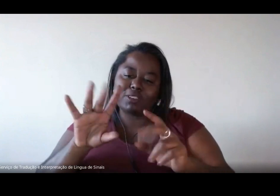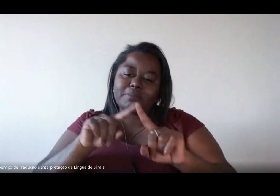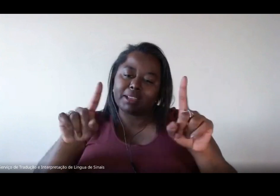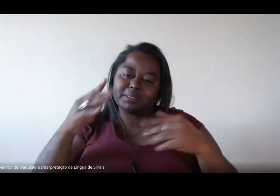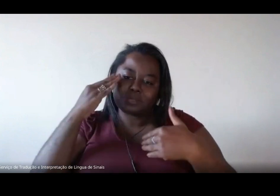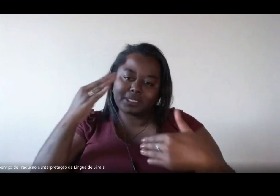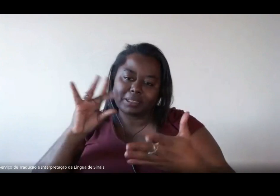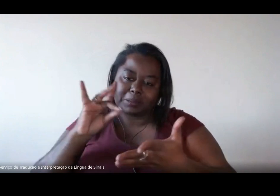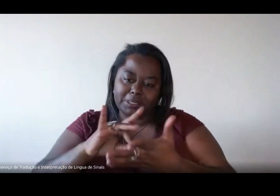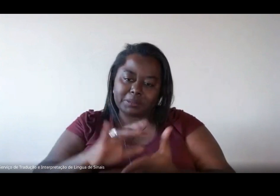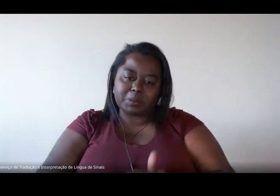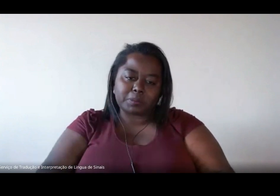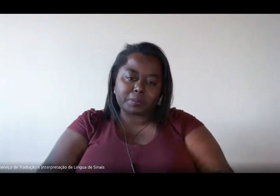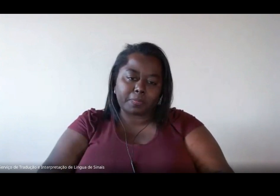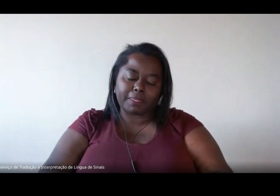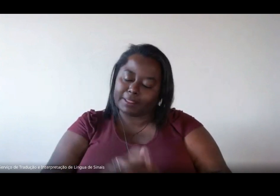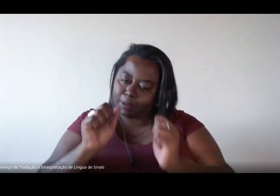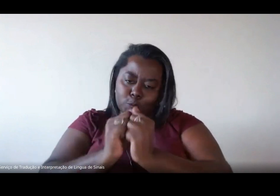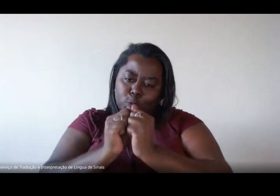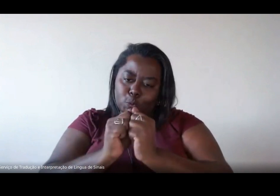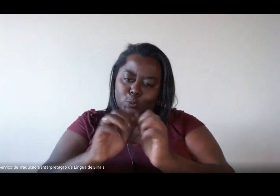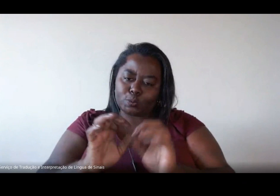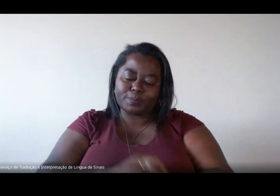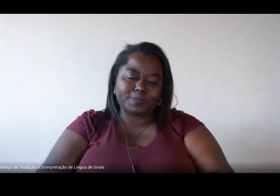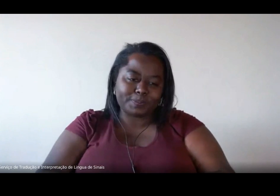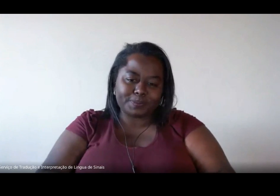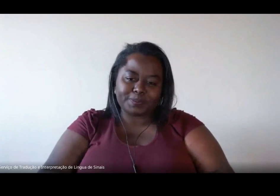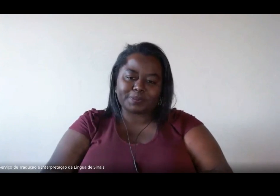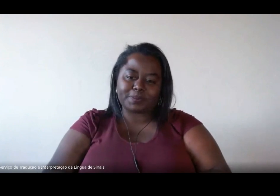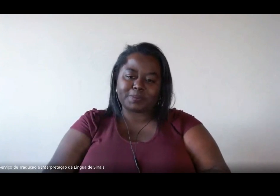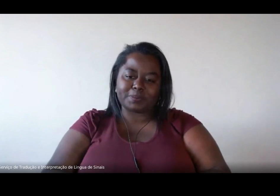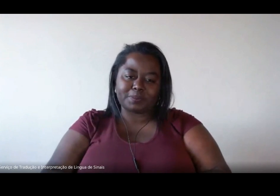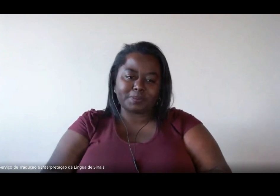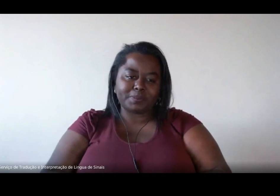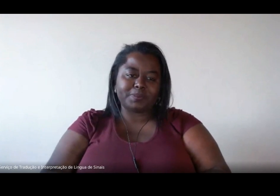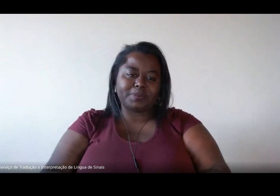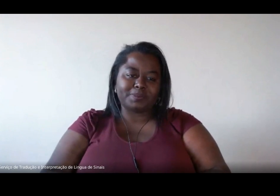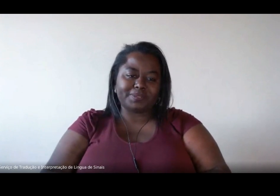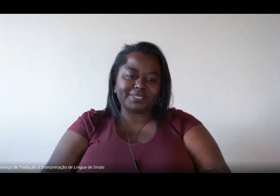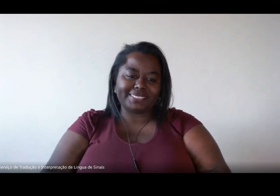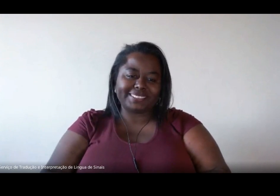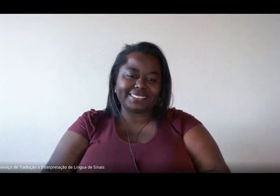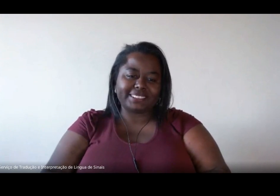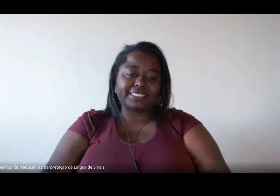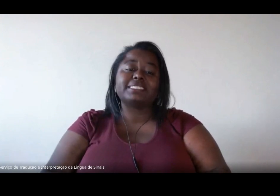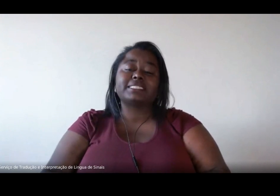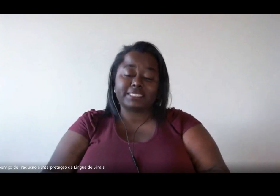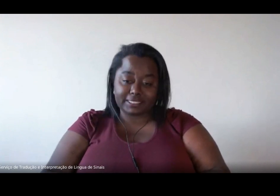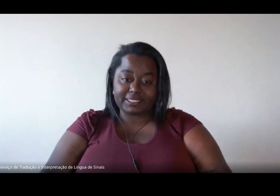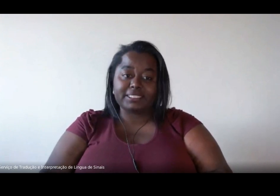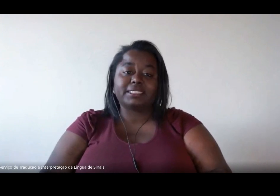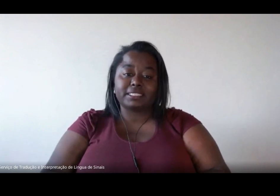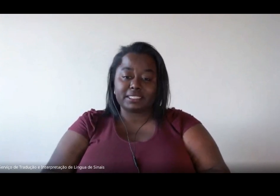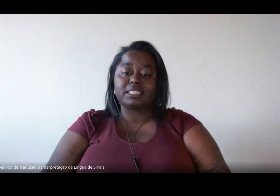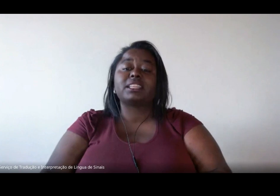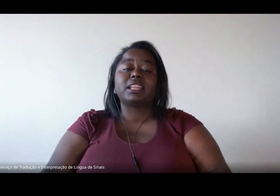tá, gente? Mas obrigado mesmo, do coração, né? Tamo junto. Tamo junto. Sexta maravilhosa.